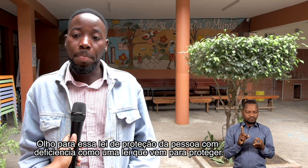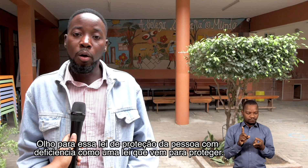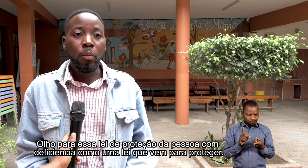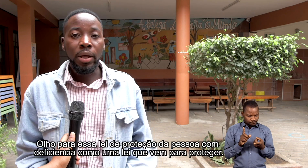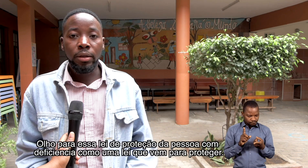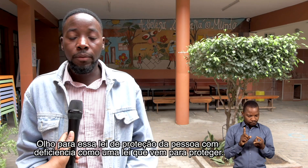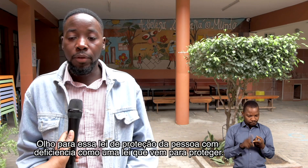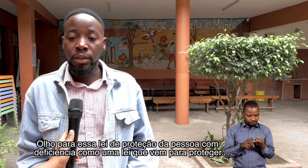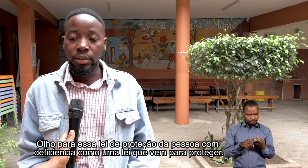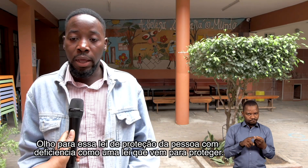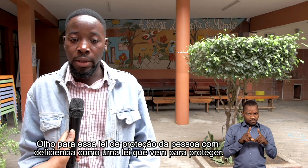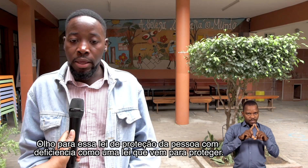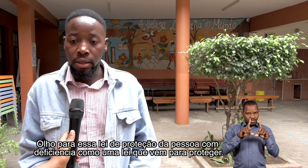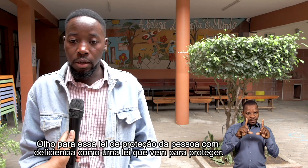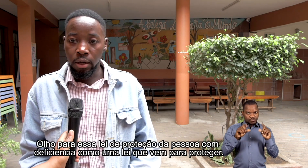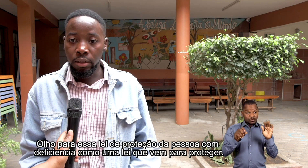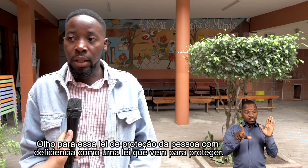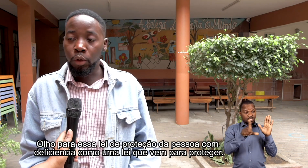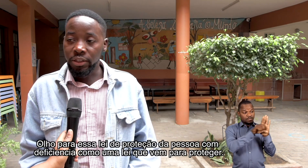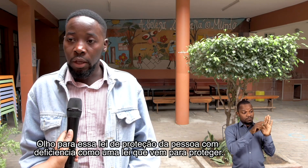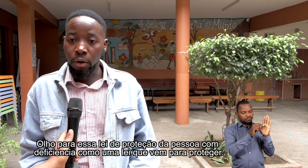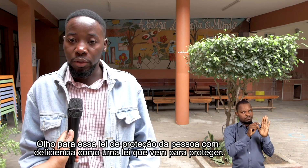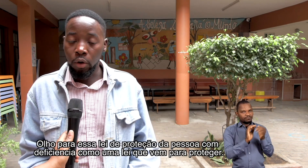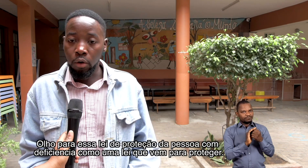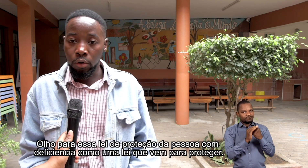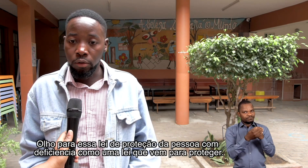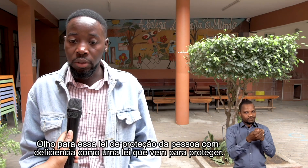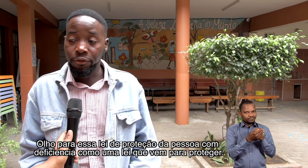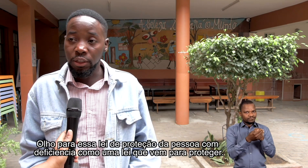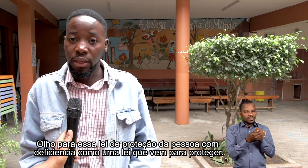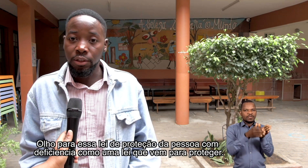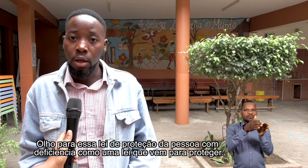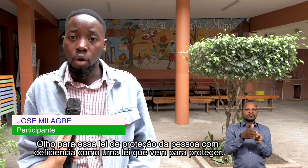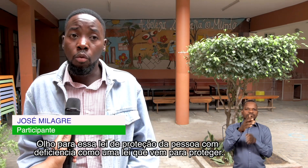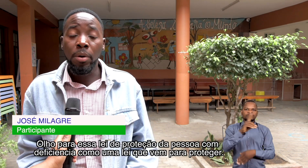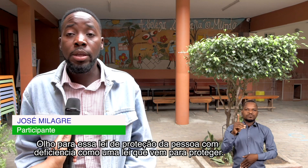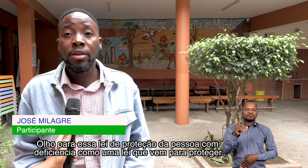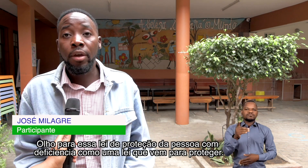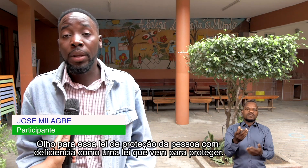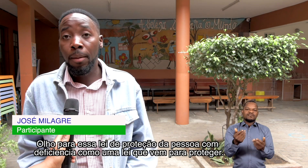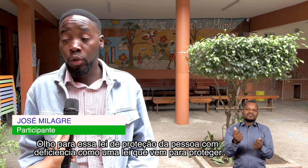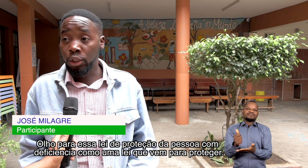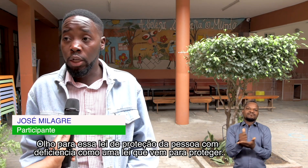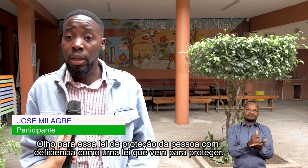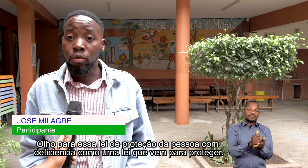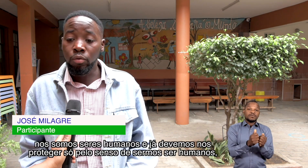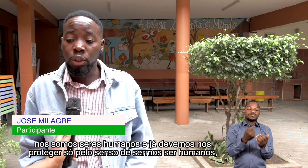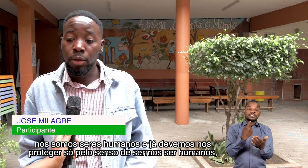Olho para essa lei da proteção à pessoa com deficiência como uma lei que vem para proteger. Claro, nós temos